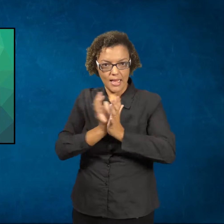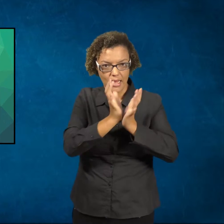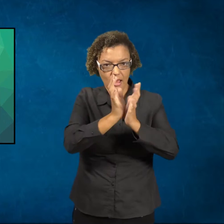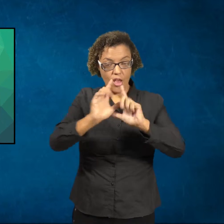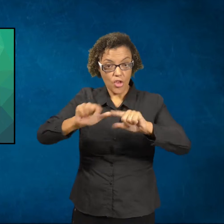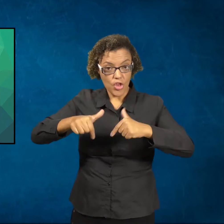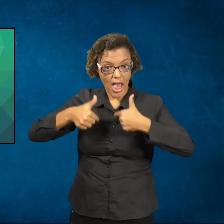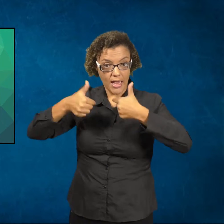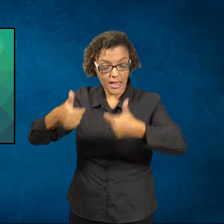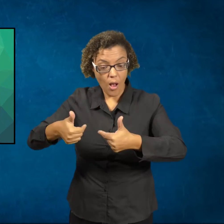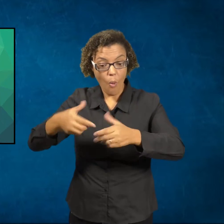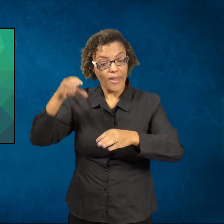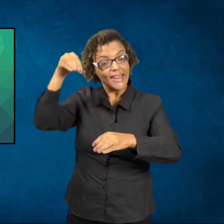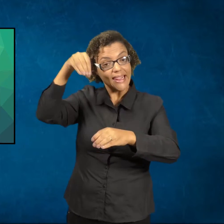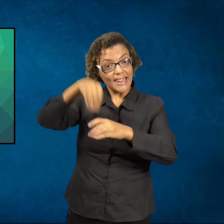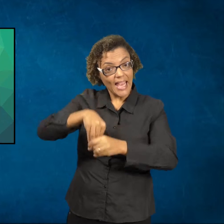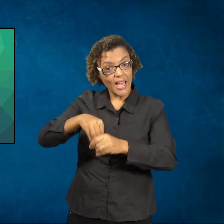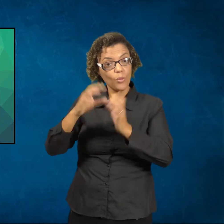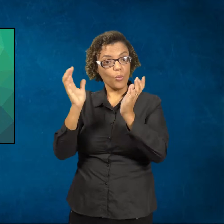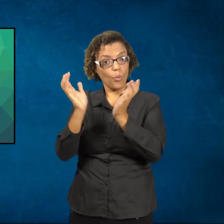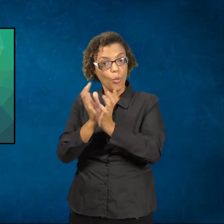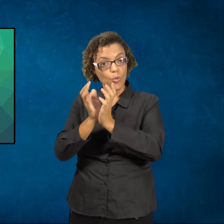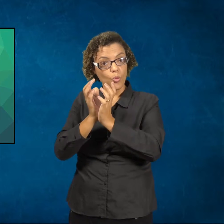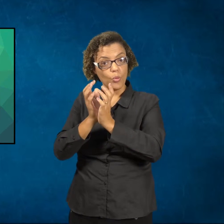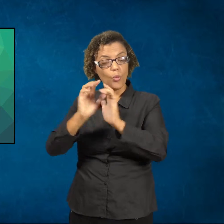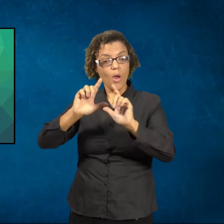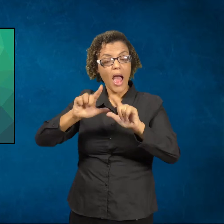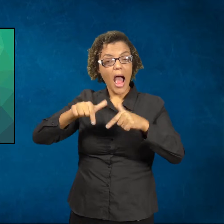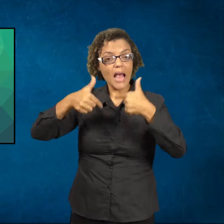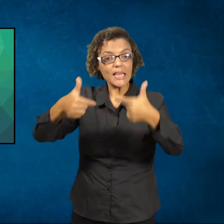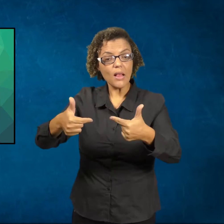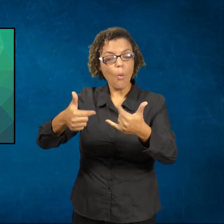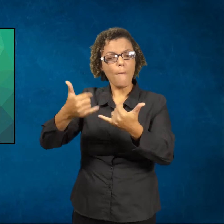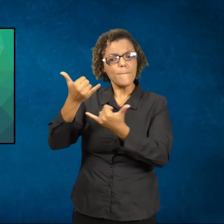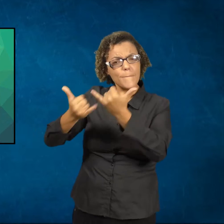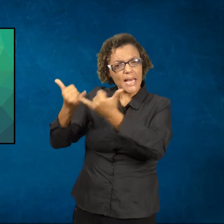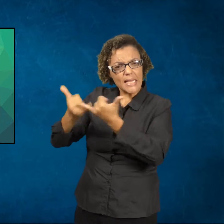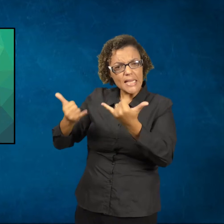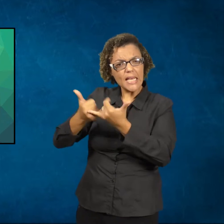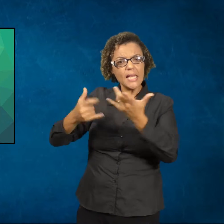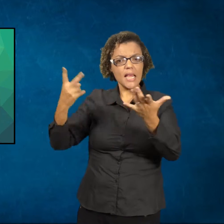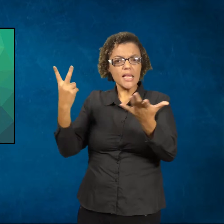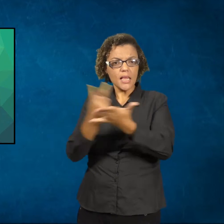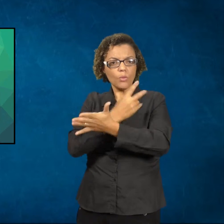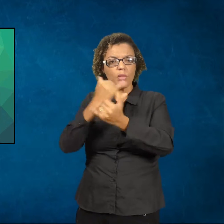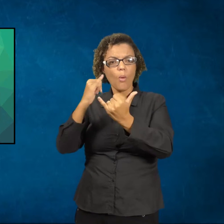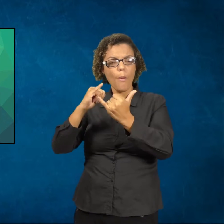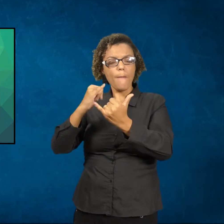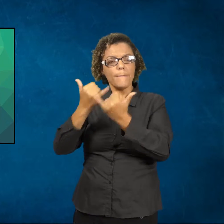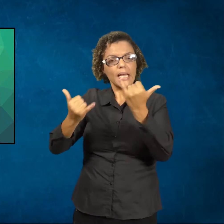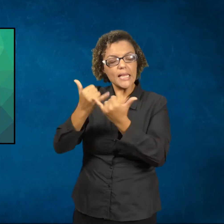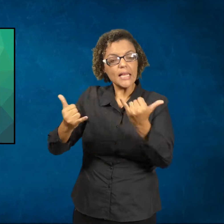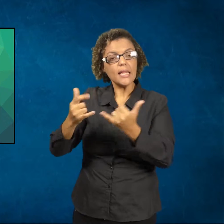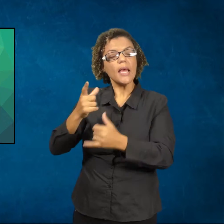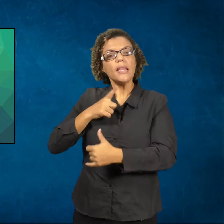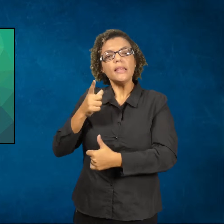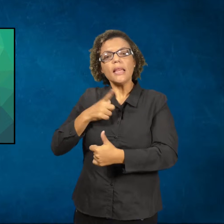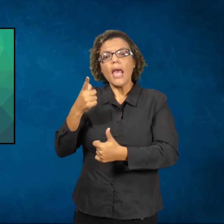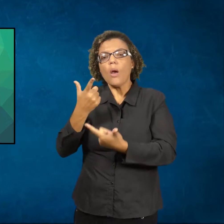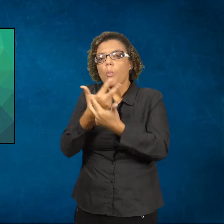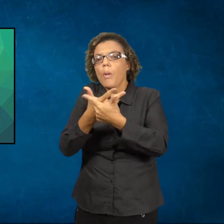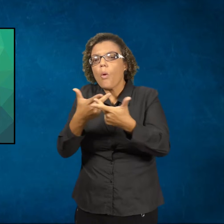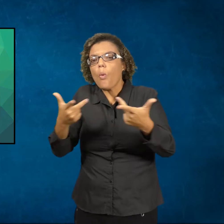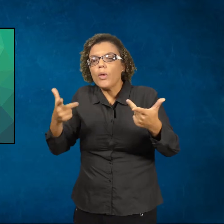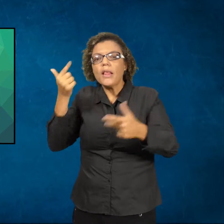um conjunto de ações parecidas, um conjunto de situações parecidas, há algo